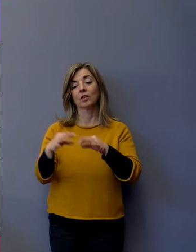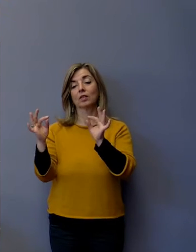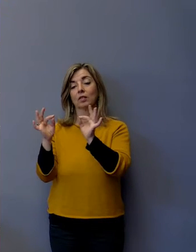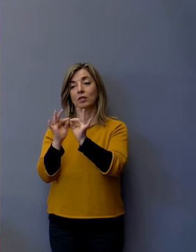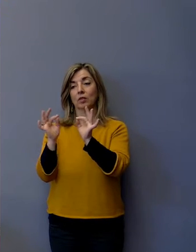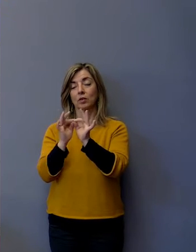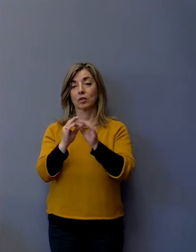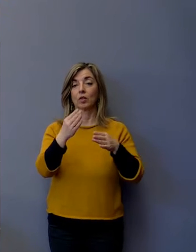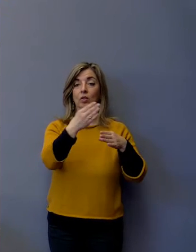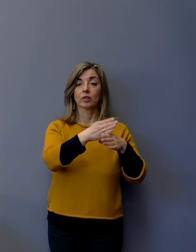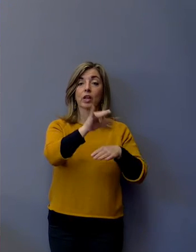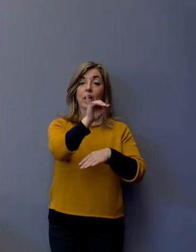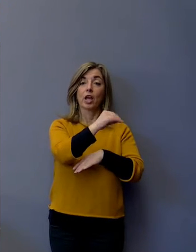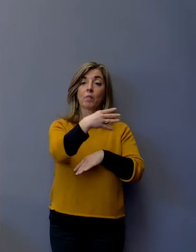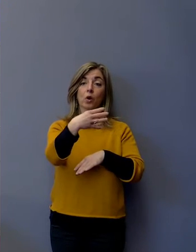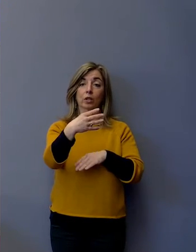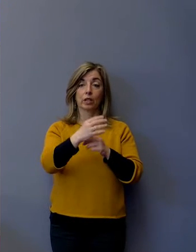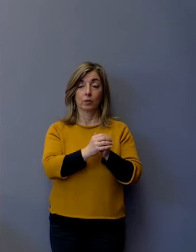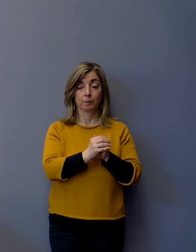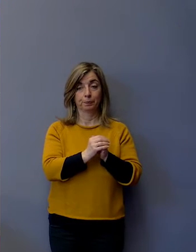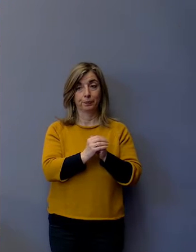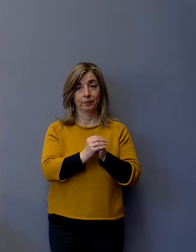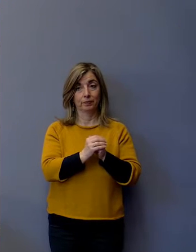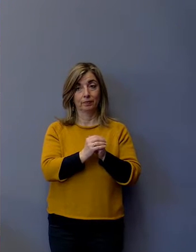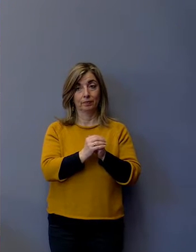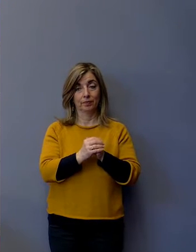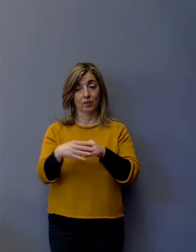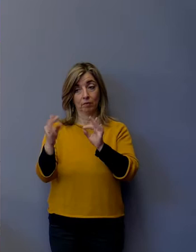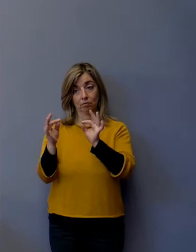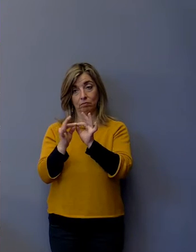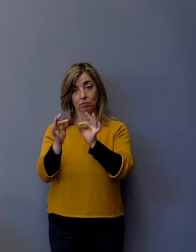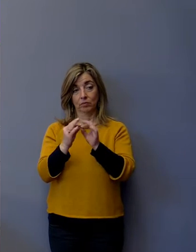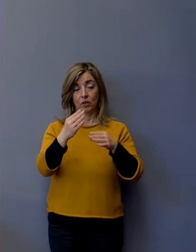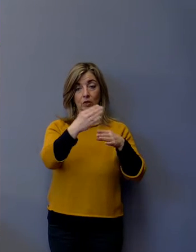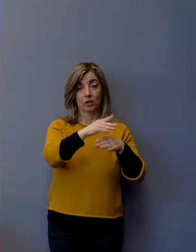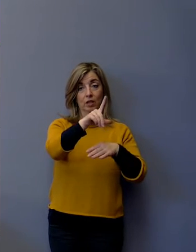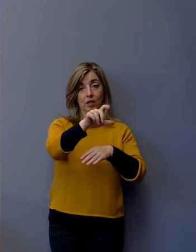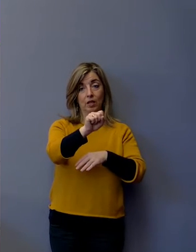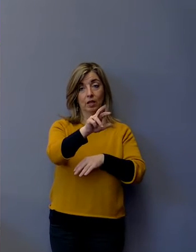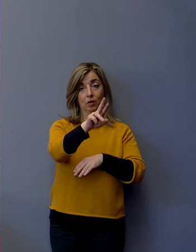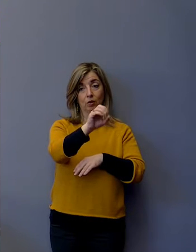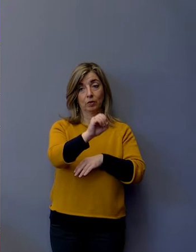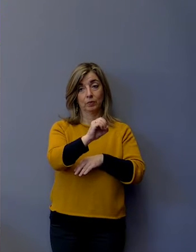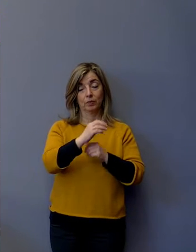consigliere immordino favorevole consigliera lauro